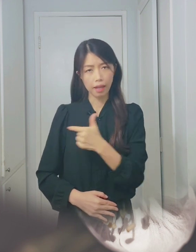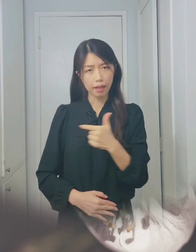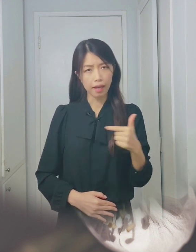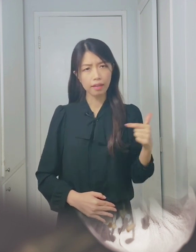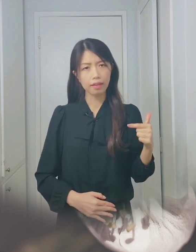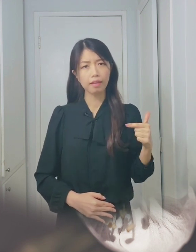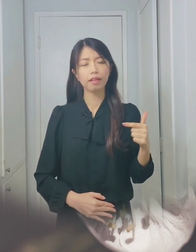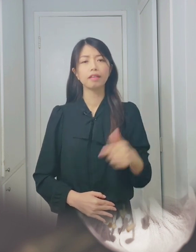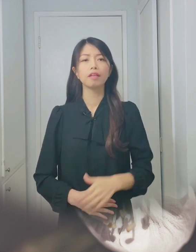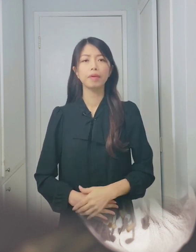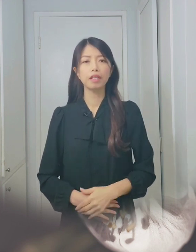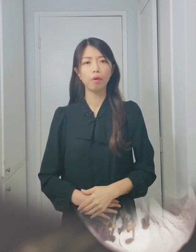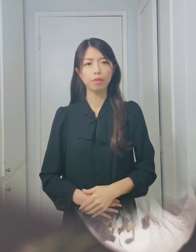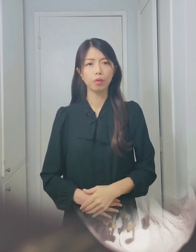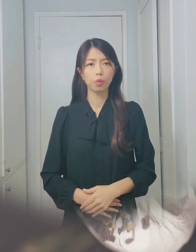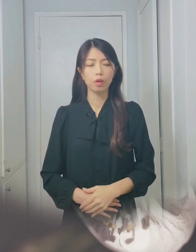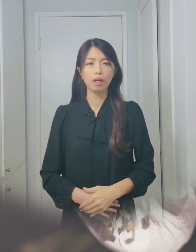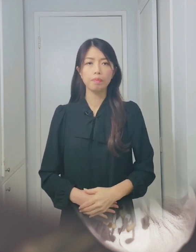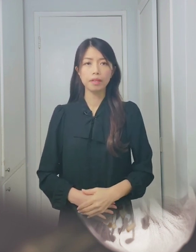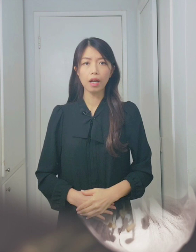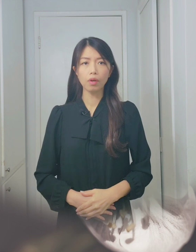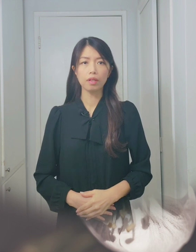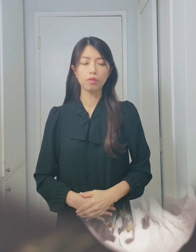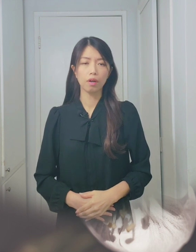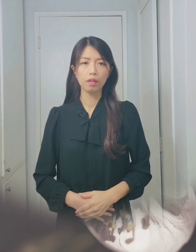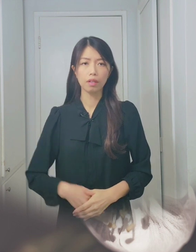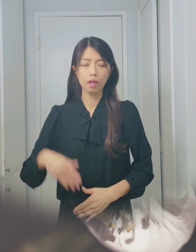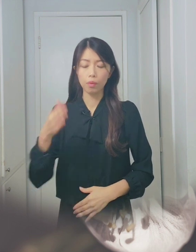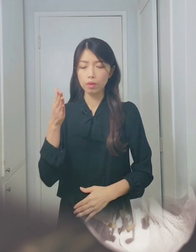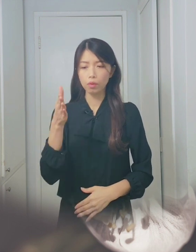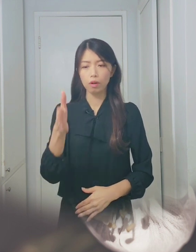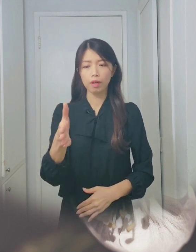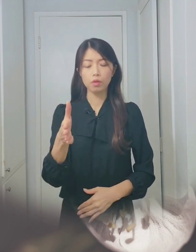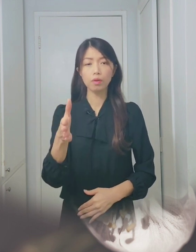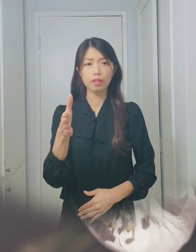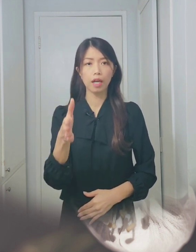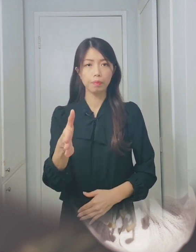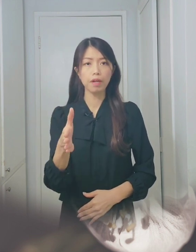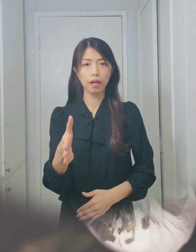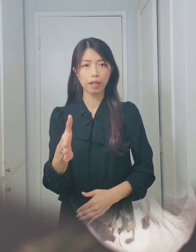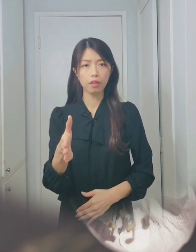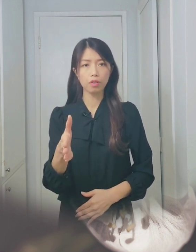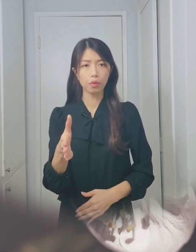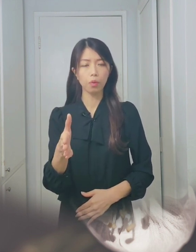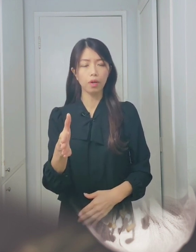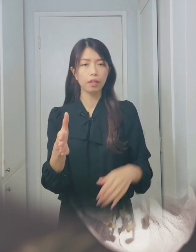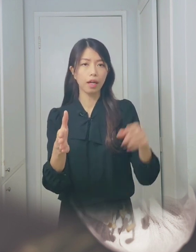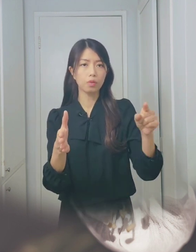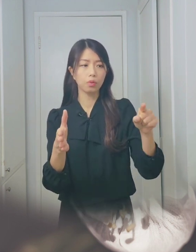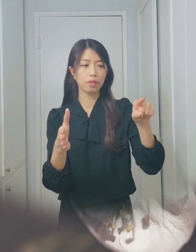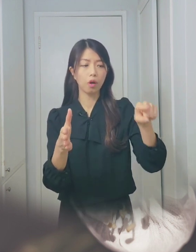내게 대단한 믿음 없어도. 믿다라고 한 뜻의 수어는 왼손을 이렇게 손끝이 앞을 향하게